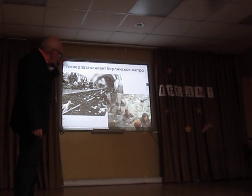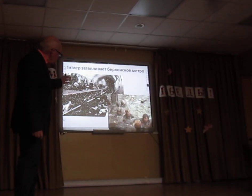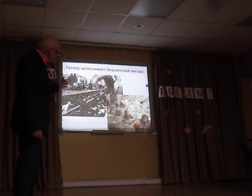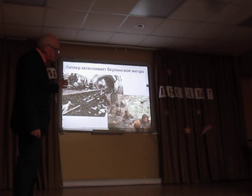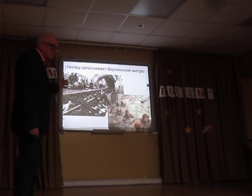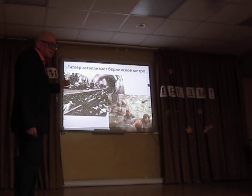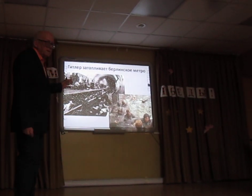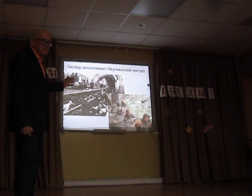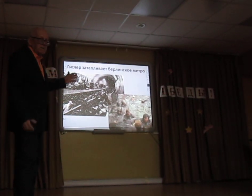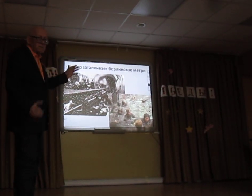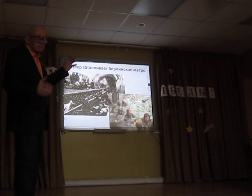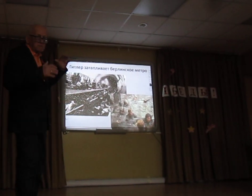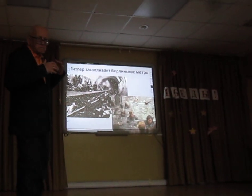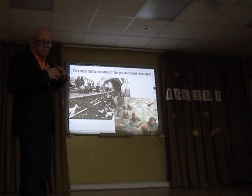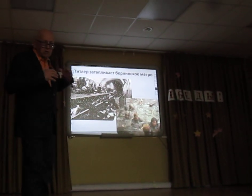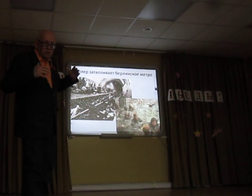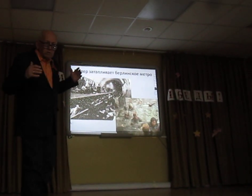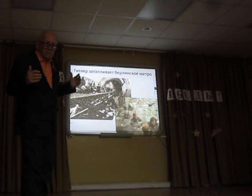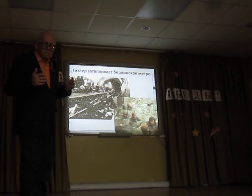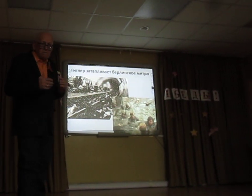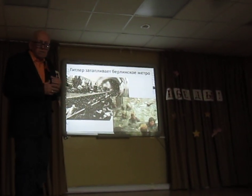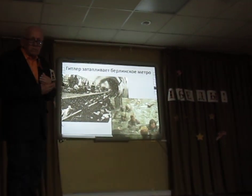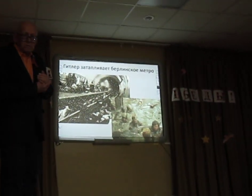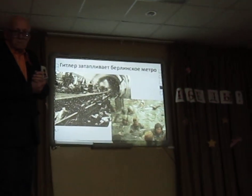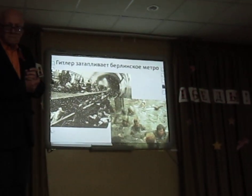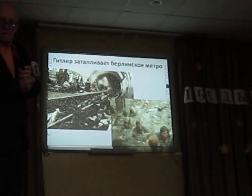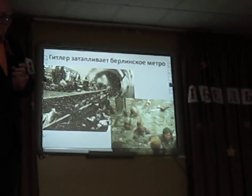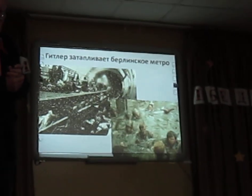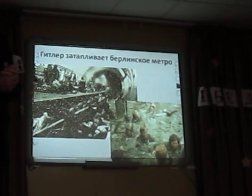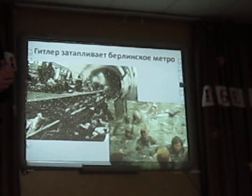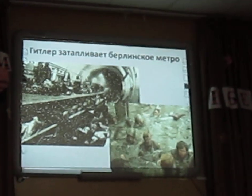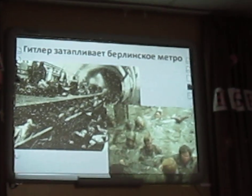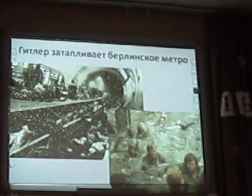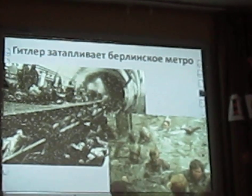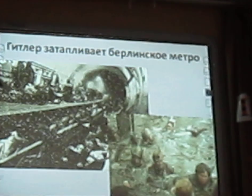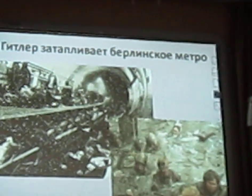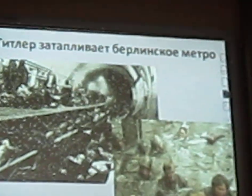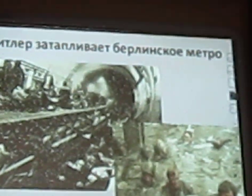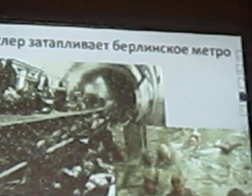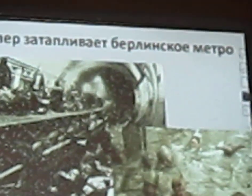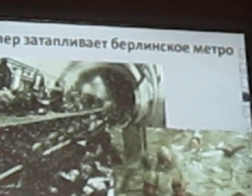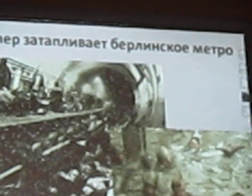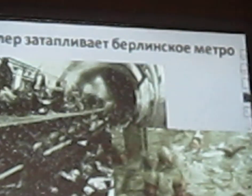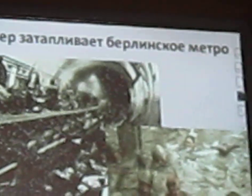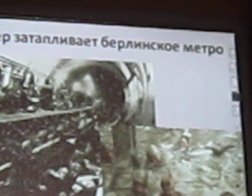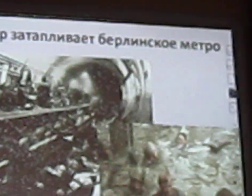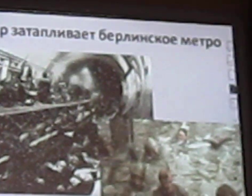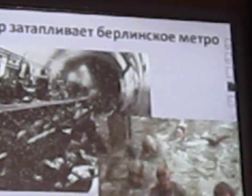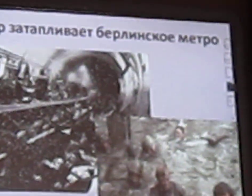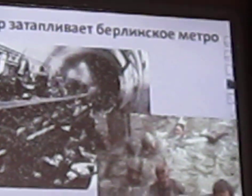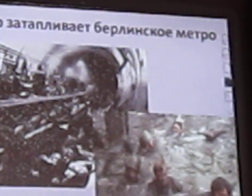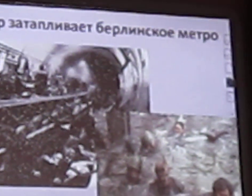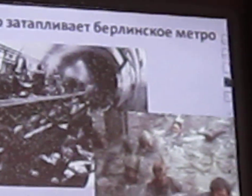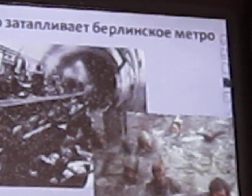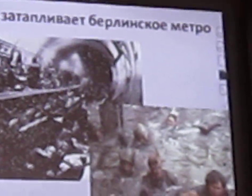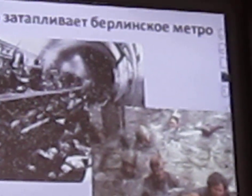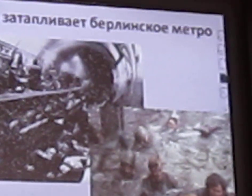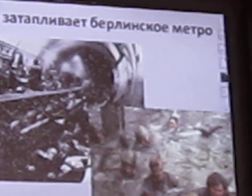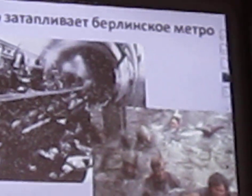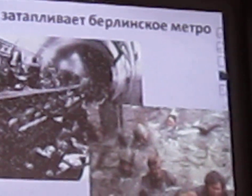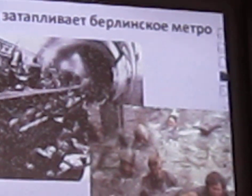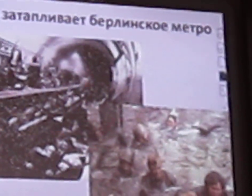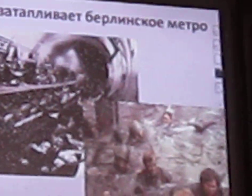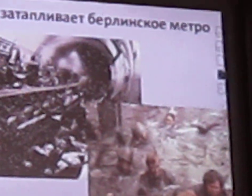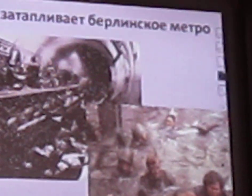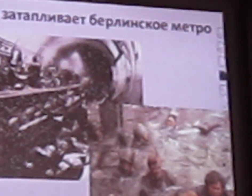такой приказ. Значит, шлюзы, значит, взорвать и затопить водами Шпрее, вот